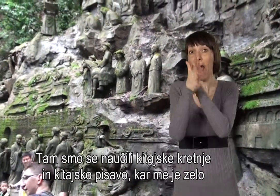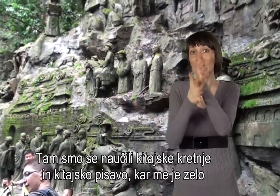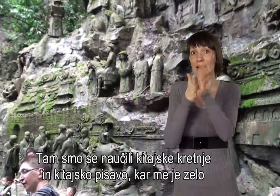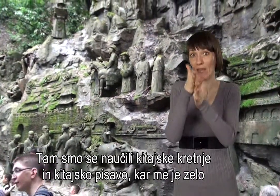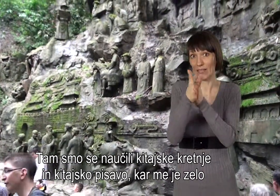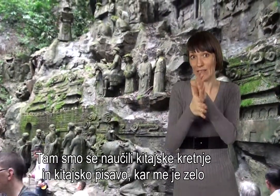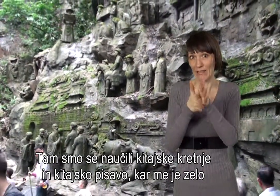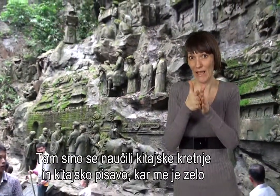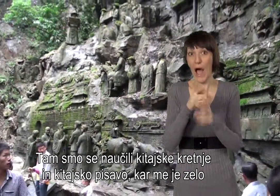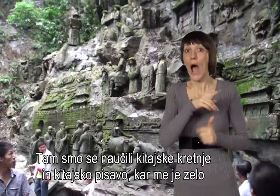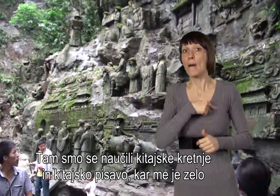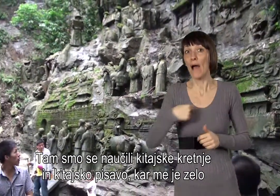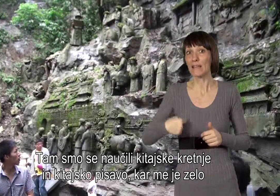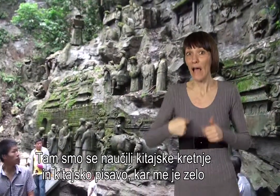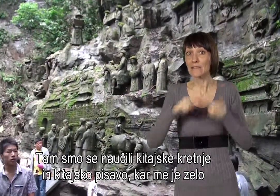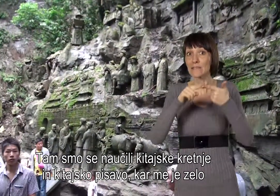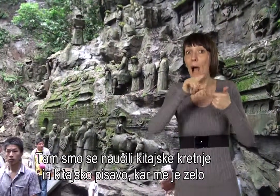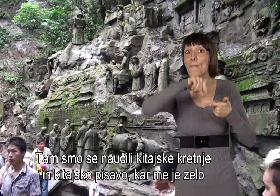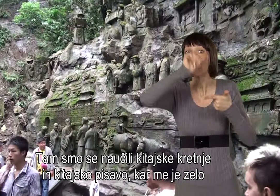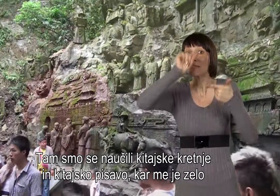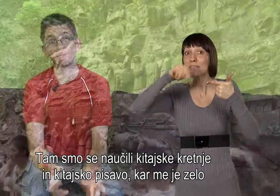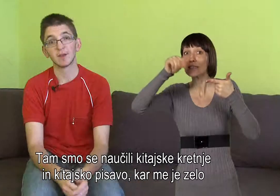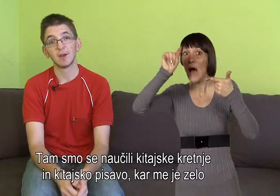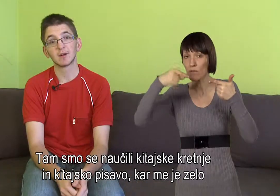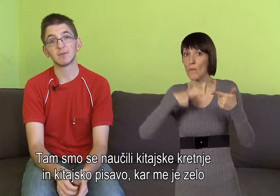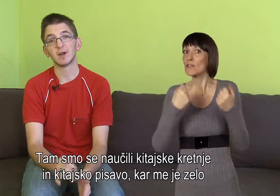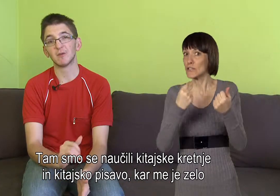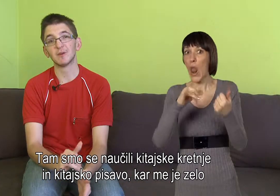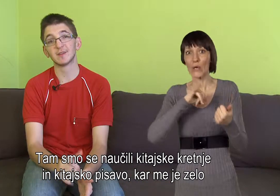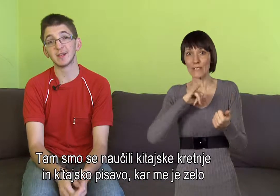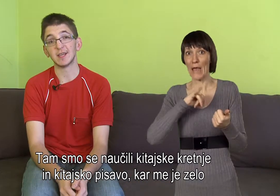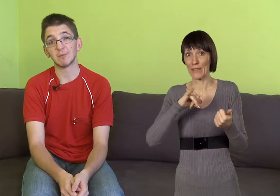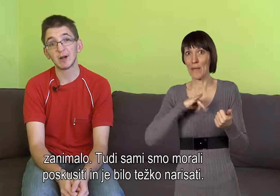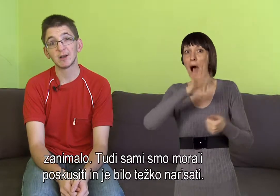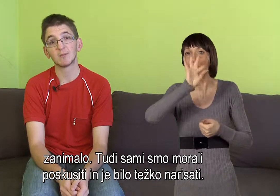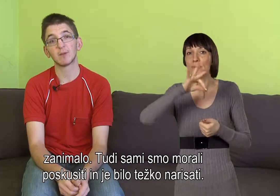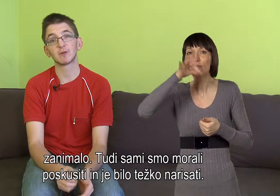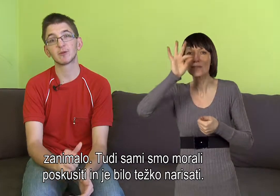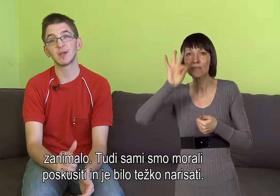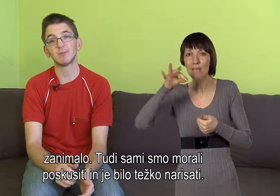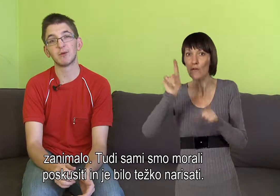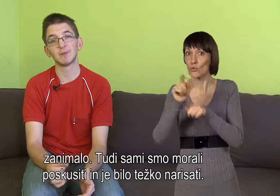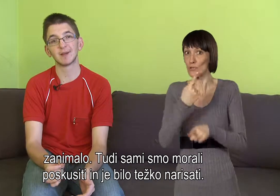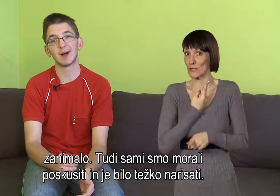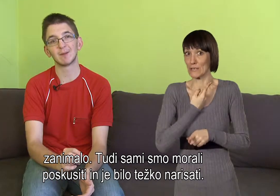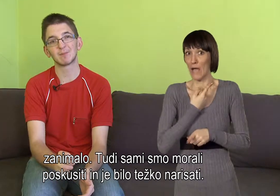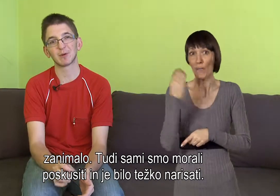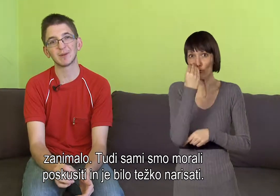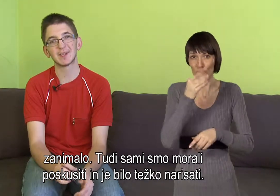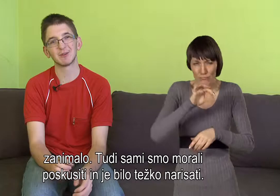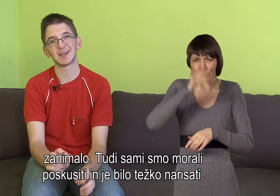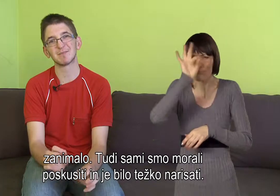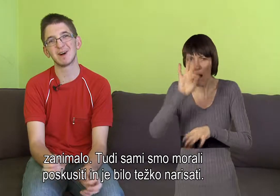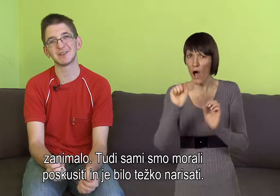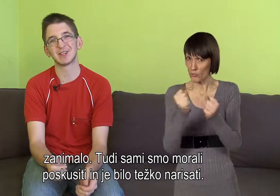kitajske kretnje, pa kitajsko pisavo, ker me je ful zanimalo. Pa smo tudi mogli mi sami